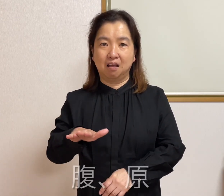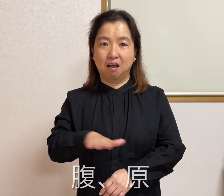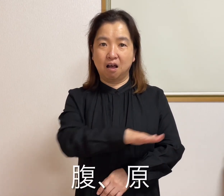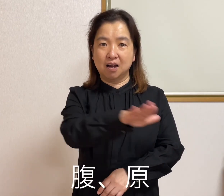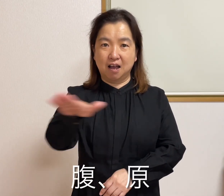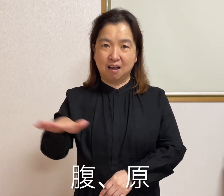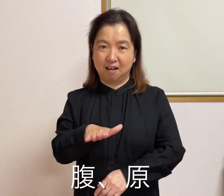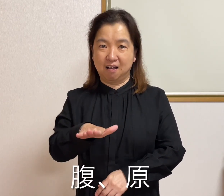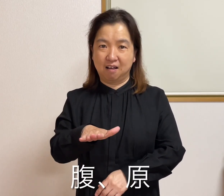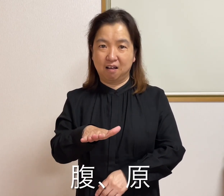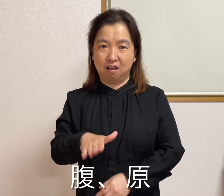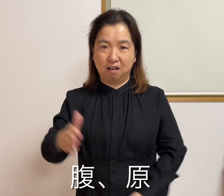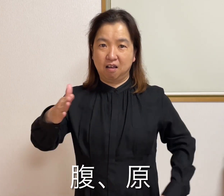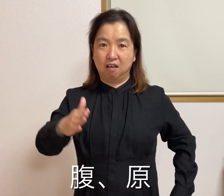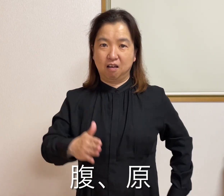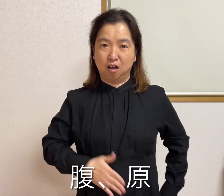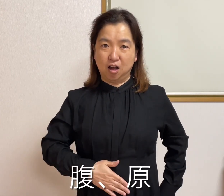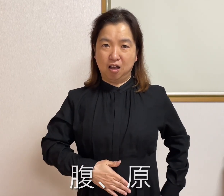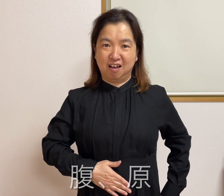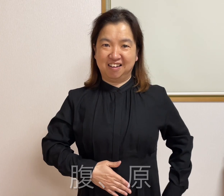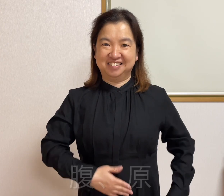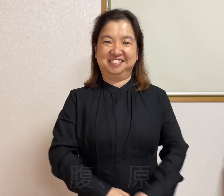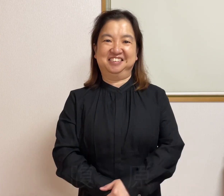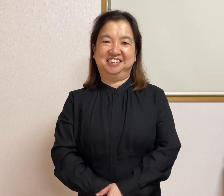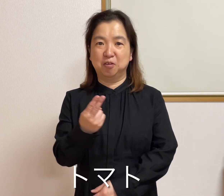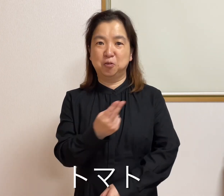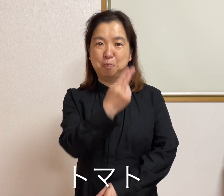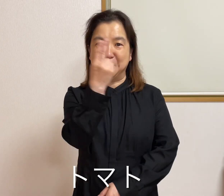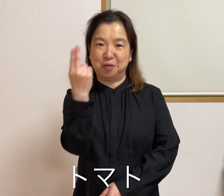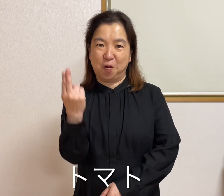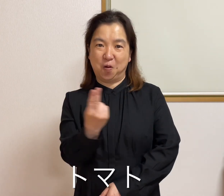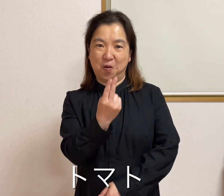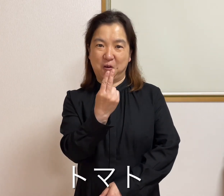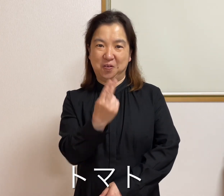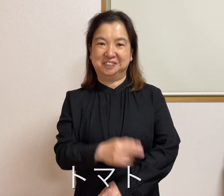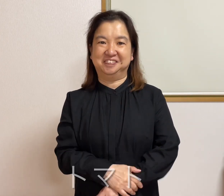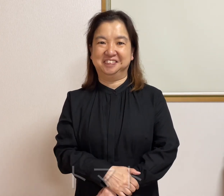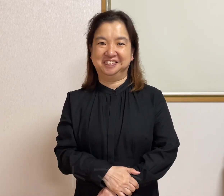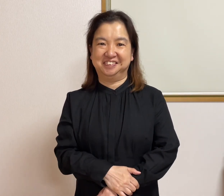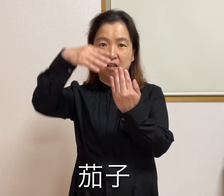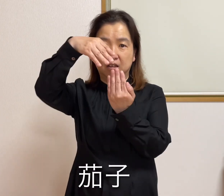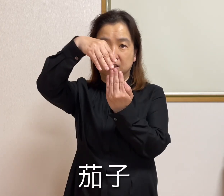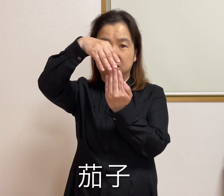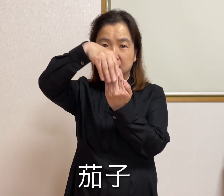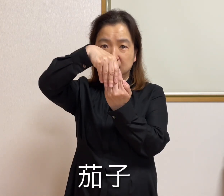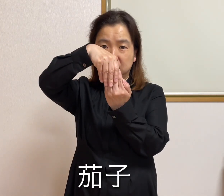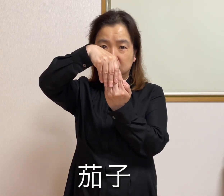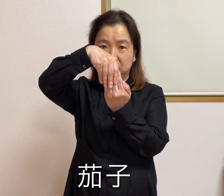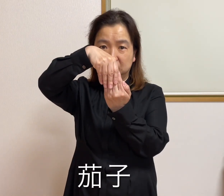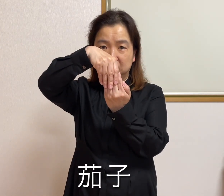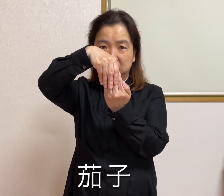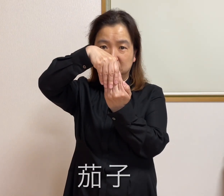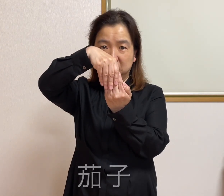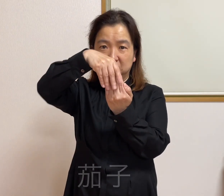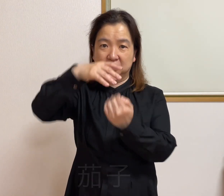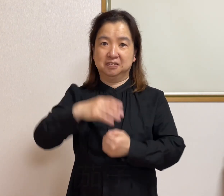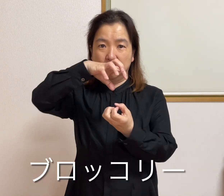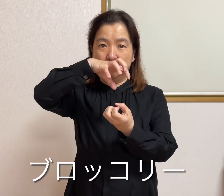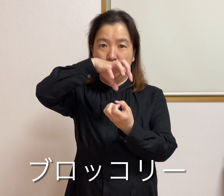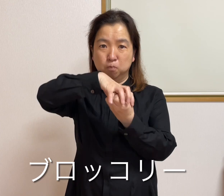腹、腹、トマト、ナス、ブロ